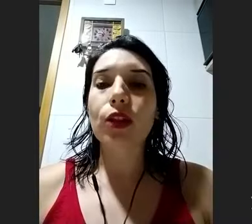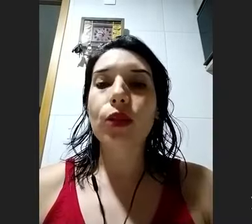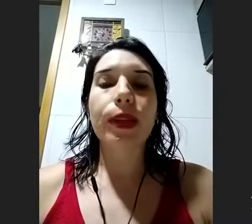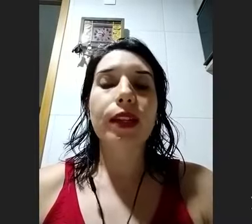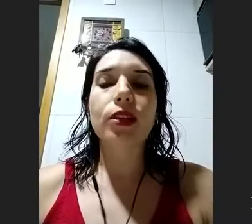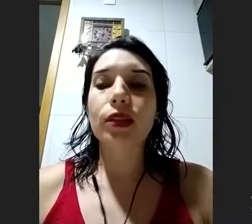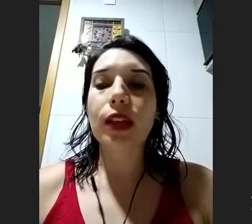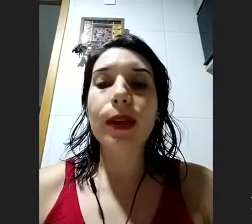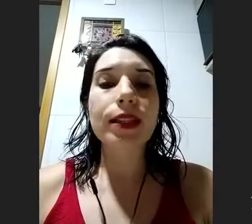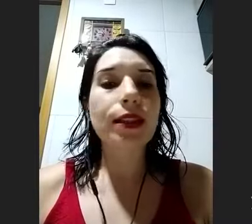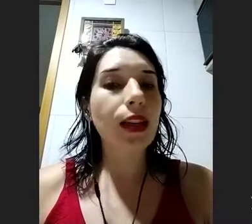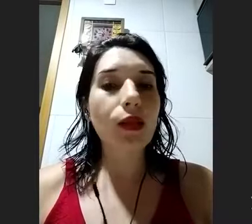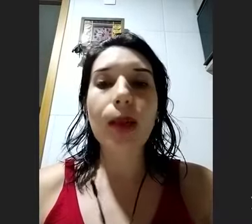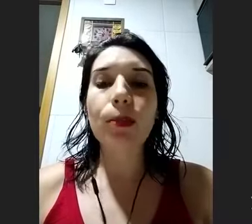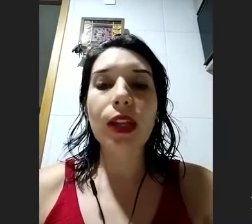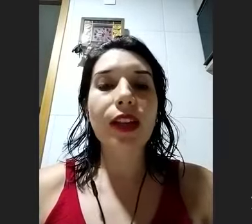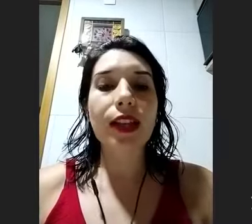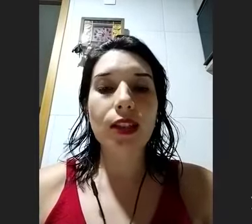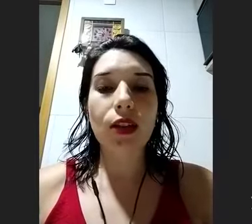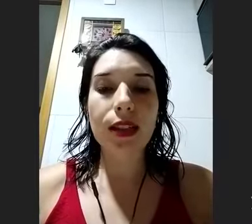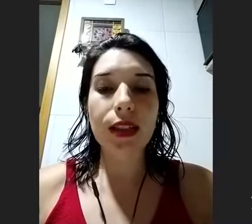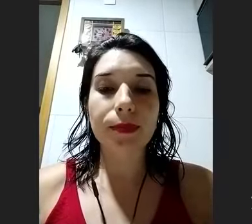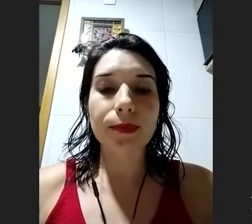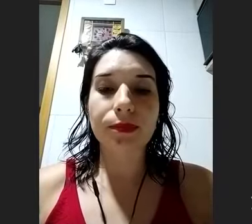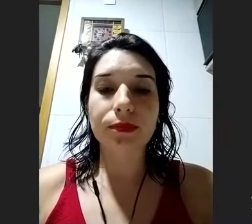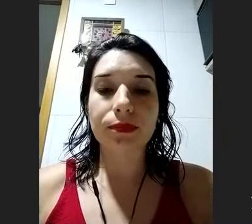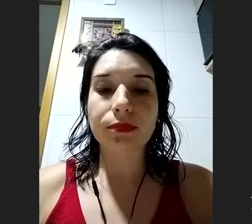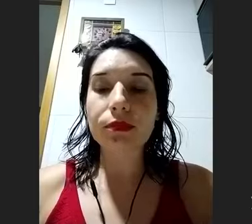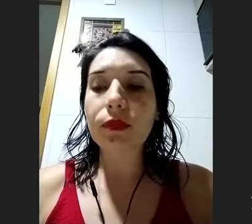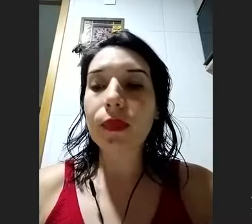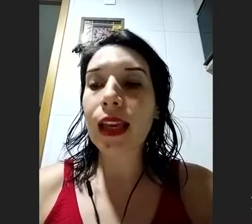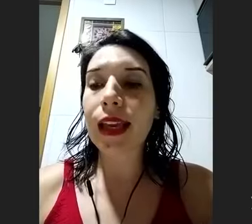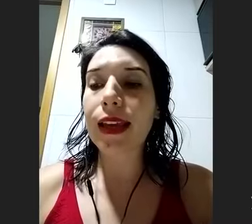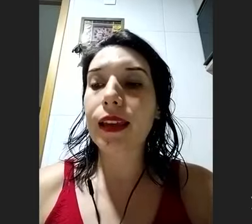pacientes, do acompanhante e tal, mas não que a mulher ficasse sozinha.